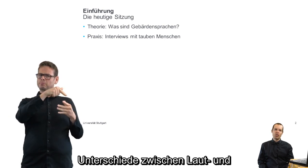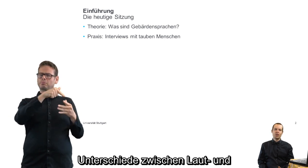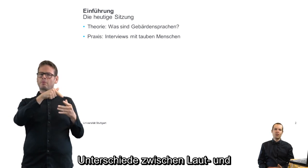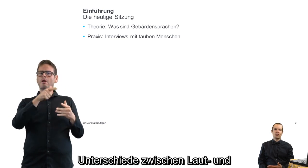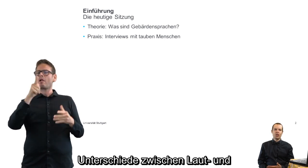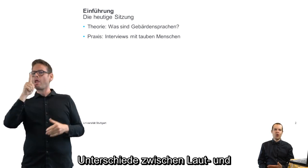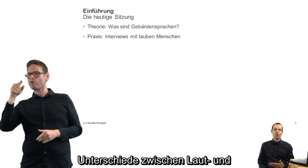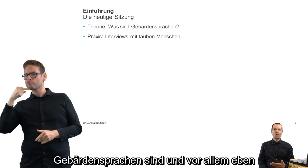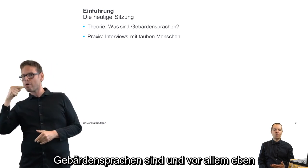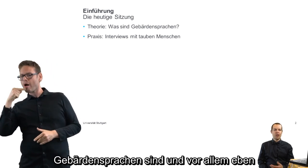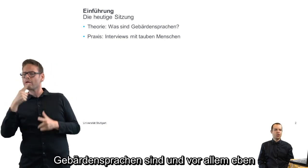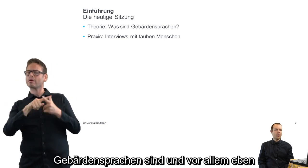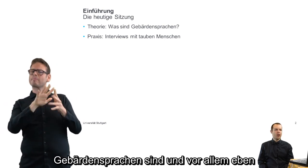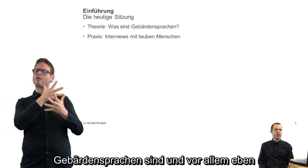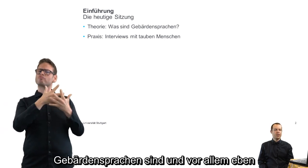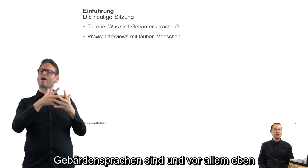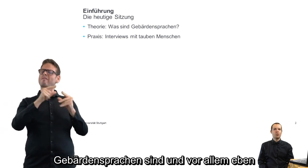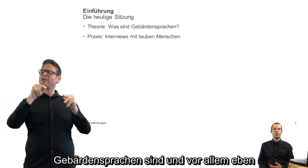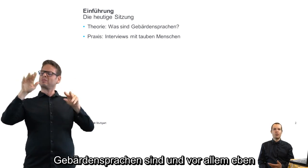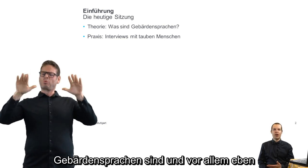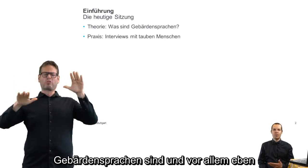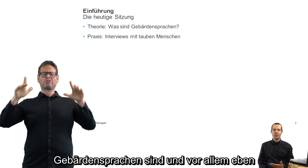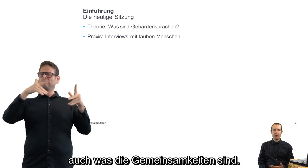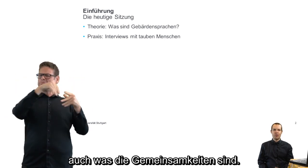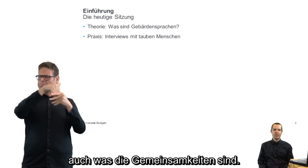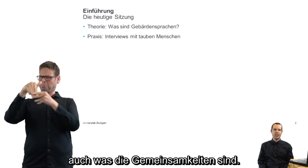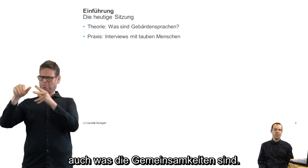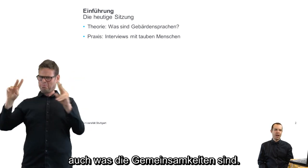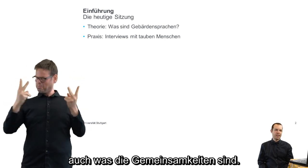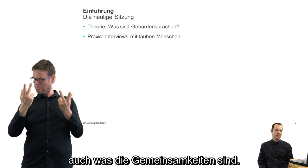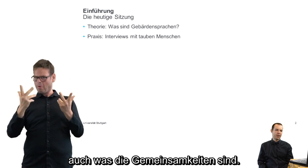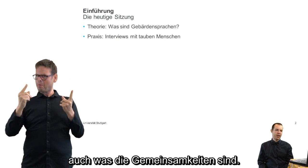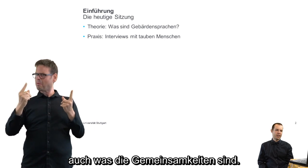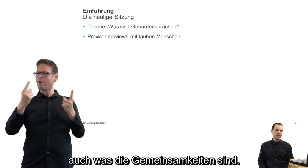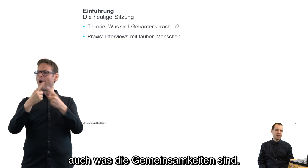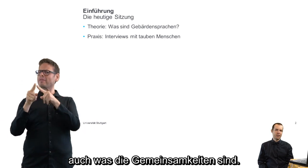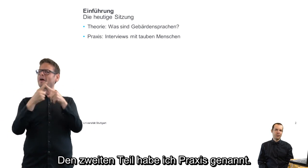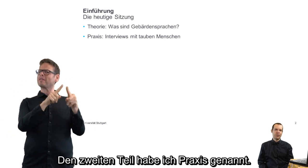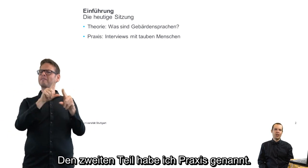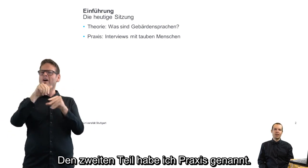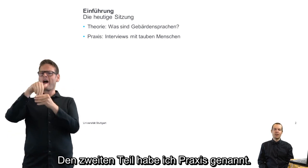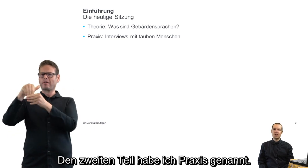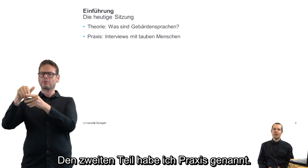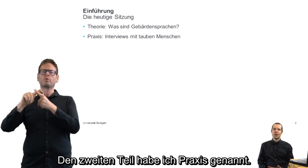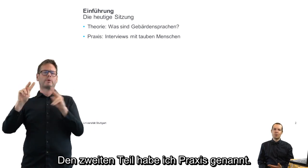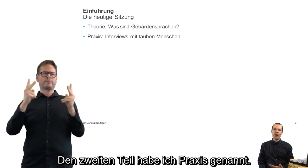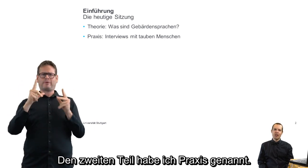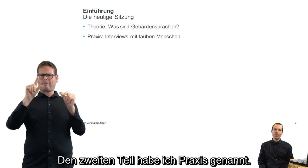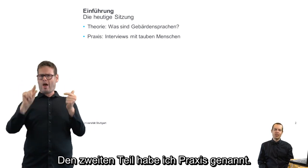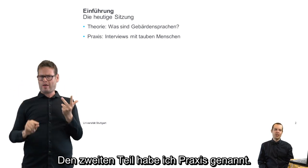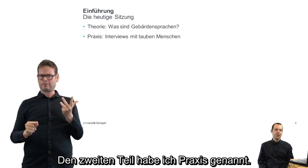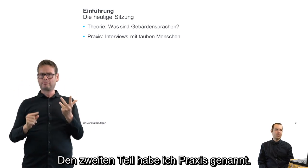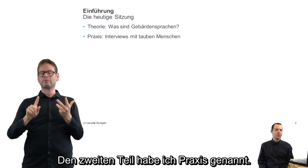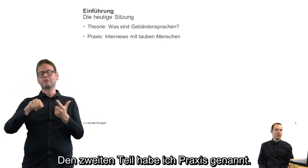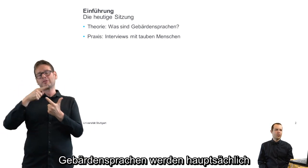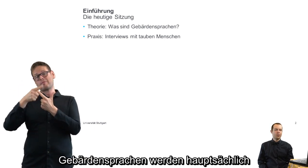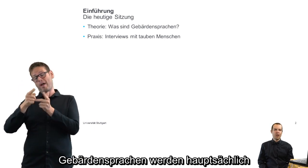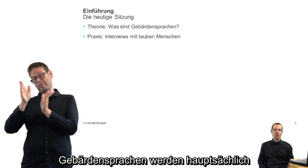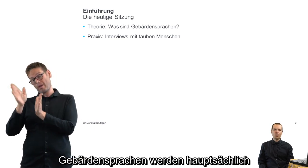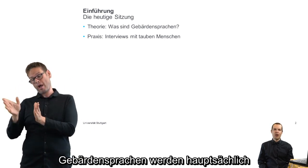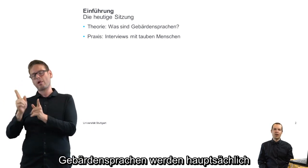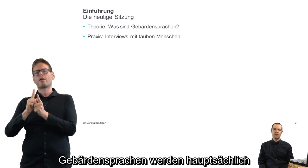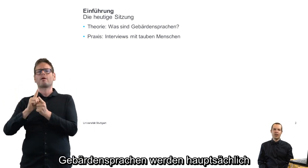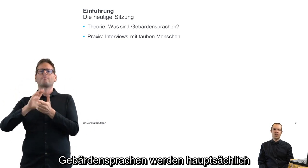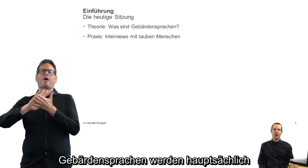Unterschiede zwischen Laut und Gebärdensprachen sind und vor allem eben auch was die Gemeinsamkeiten sind. Im zweiten Teil habe ich Praxis genannt und